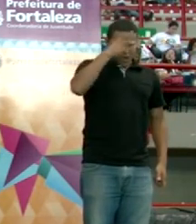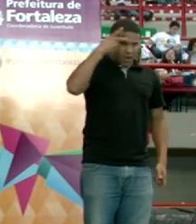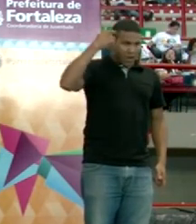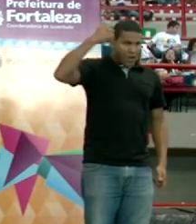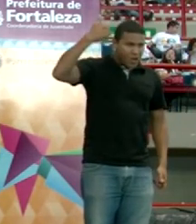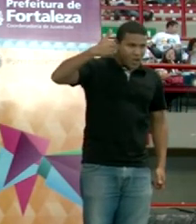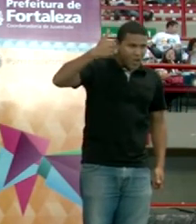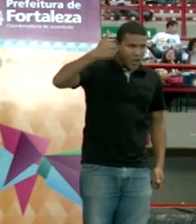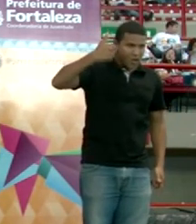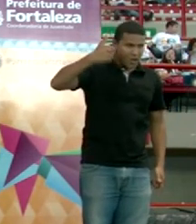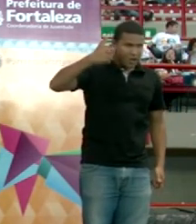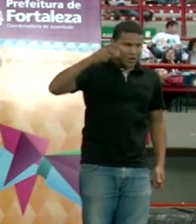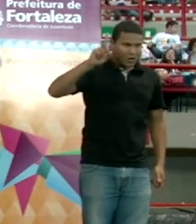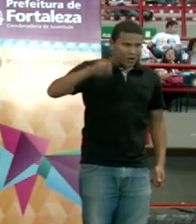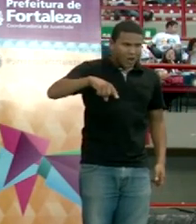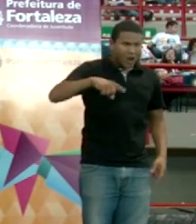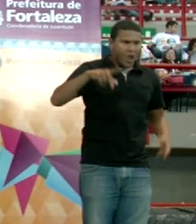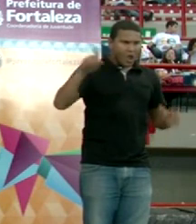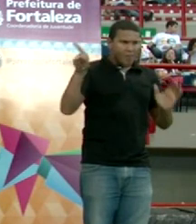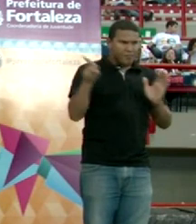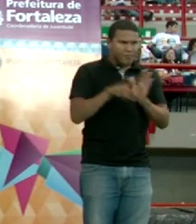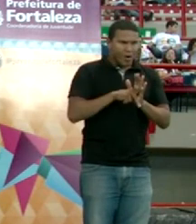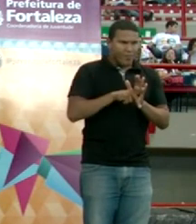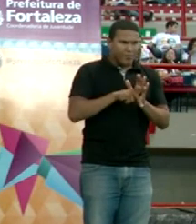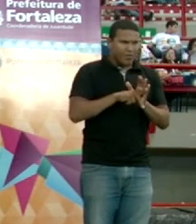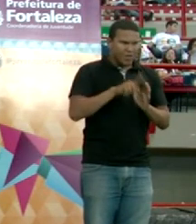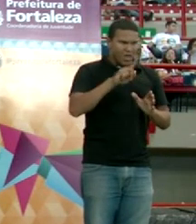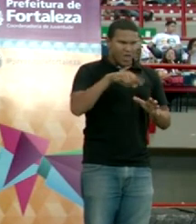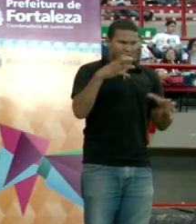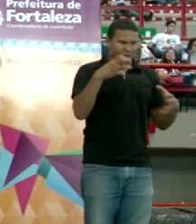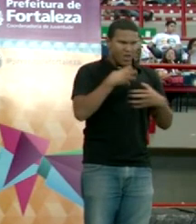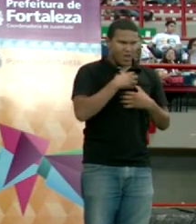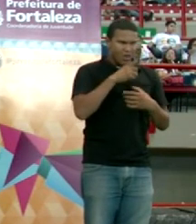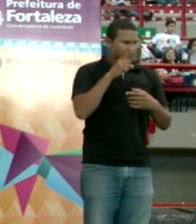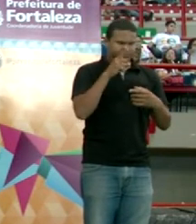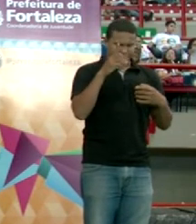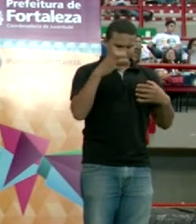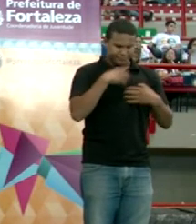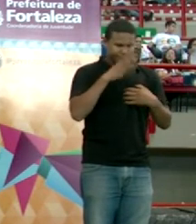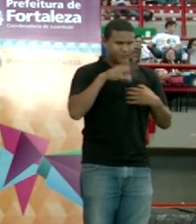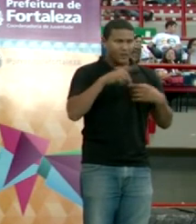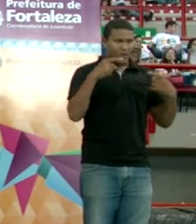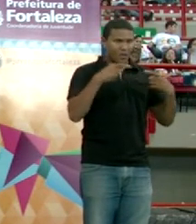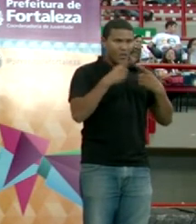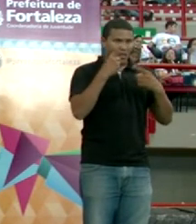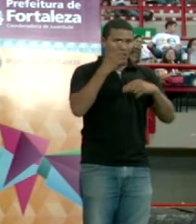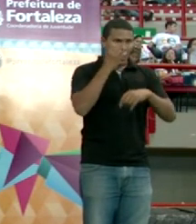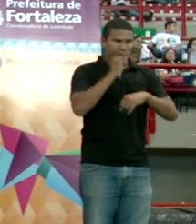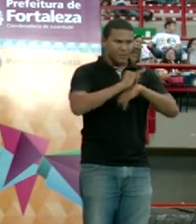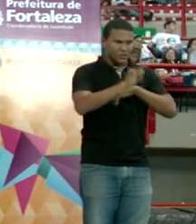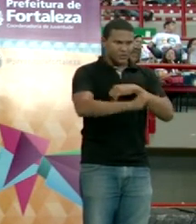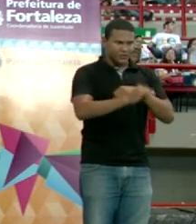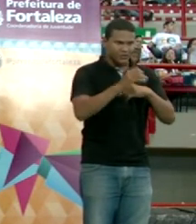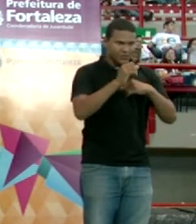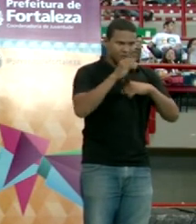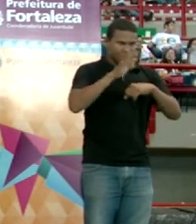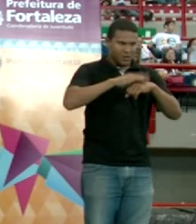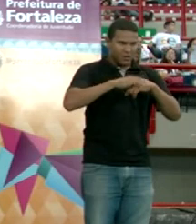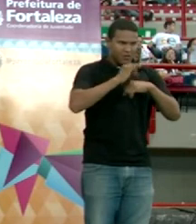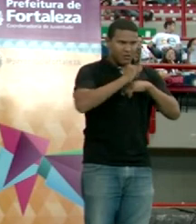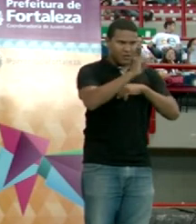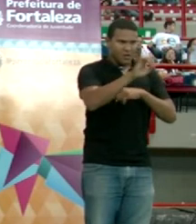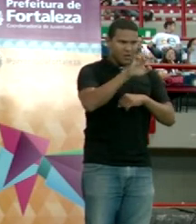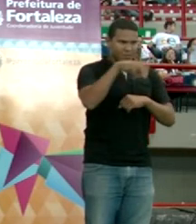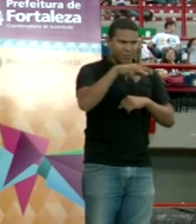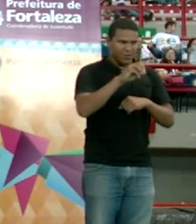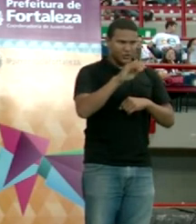pessoa, isso é marca da função emotiva? Eu digo, é. Tudo bem isso ou não? Então guarde isso.